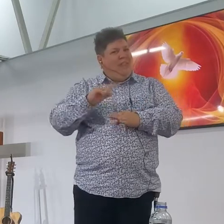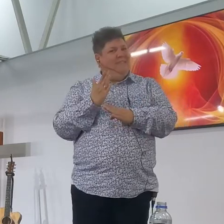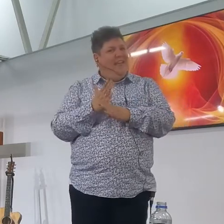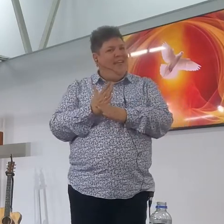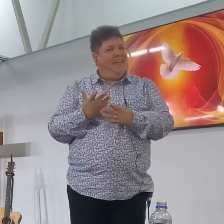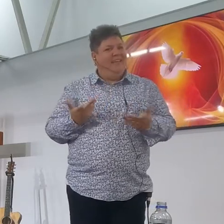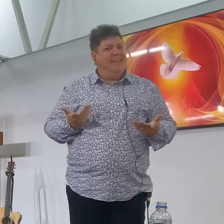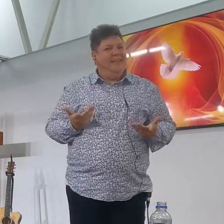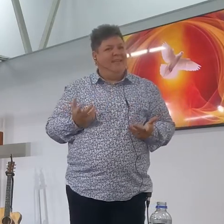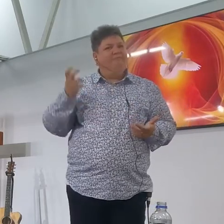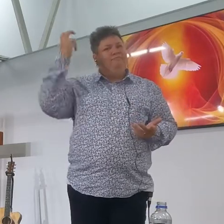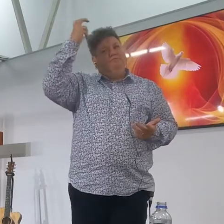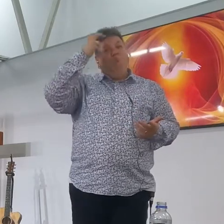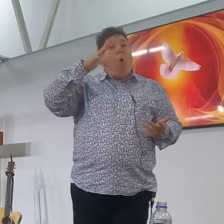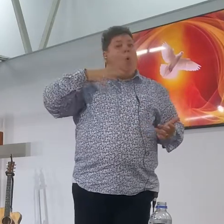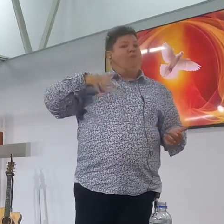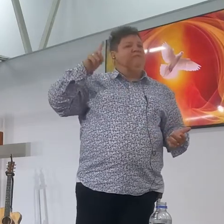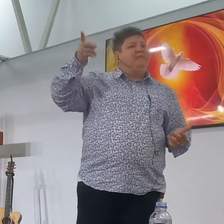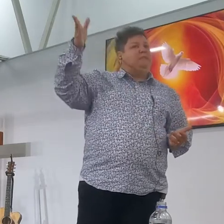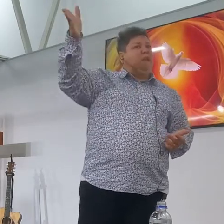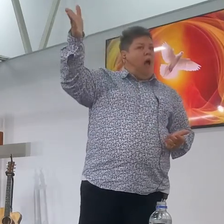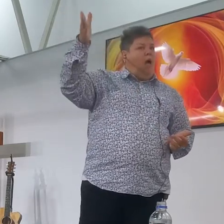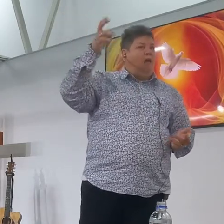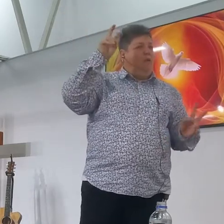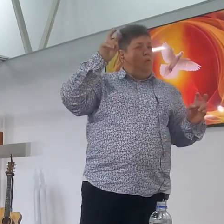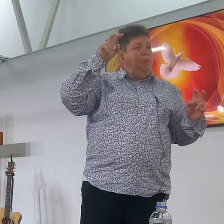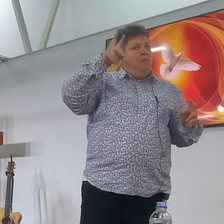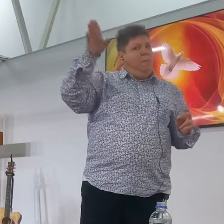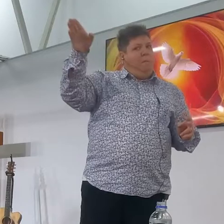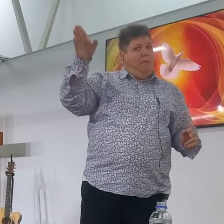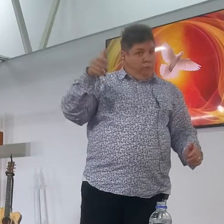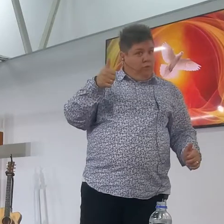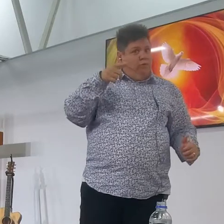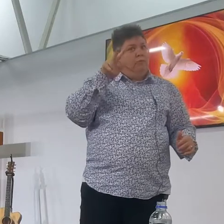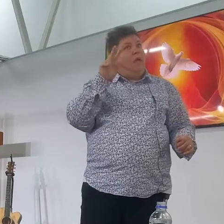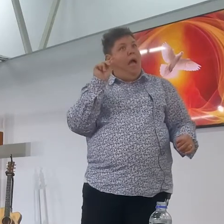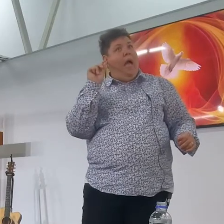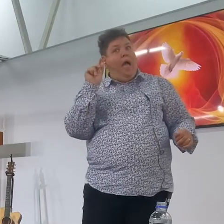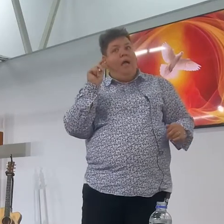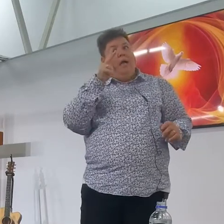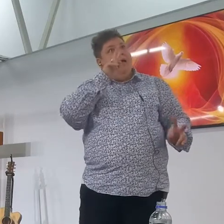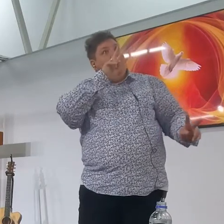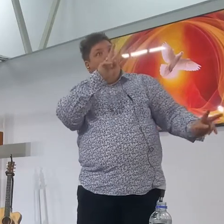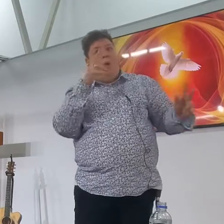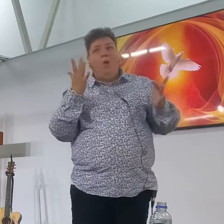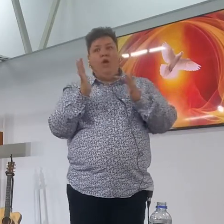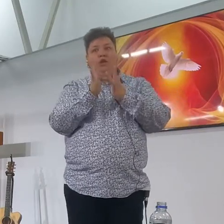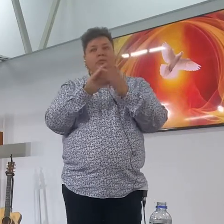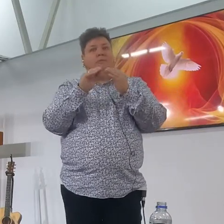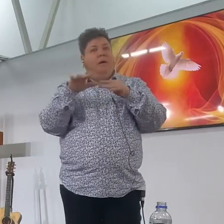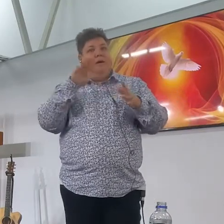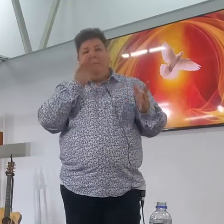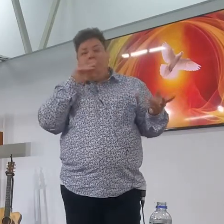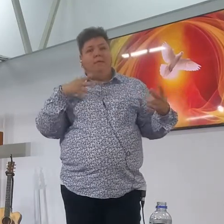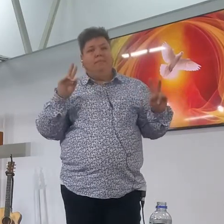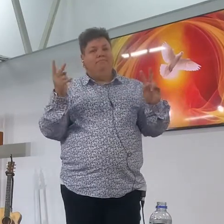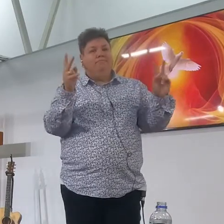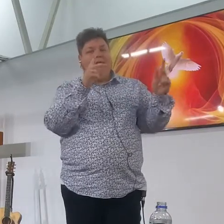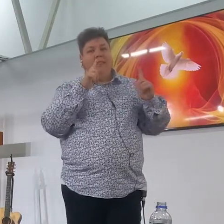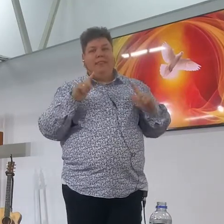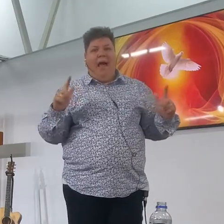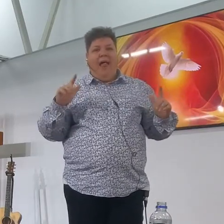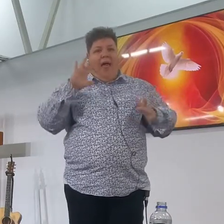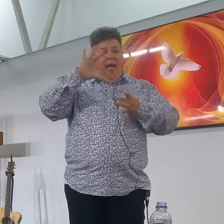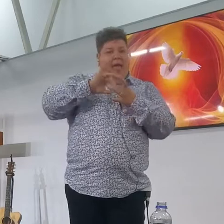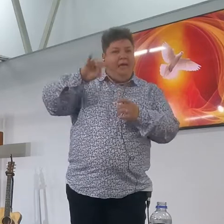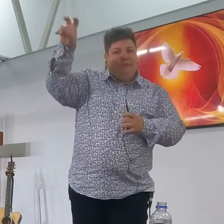prachtige gedeelte. Verbeel jouself ons was daar. Ons is daar by mekaar, Jesus het opgevaar hemel toe, en ons wacht nou, die belofte van die Heilige Gees gaan kom,